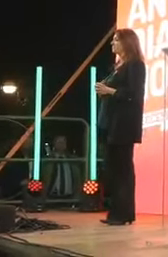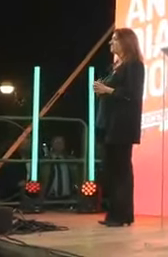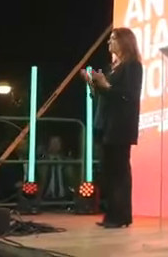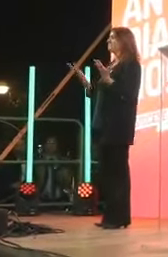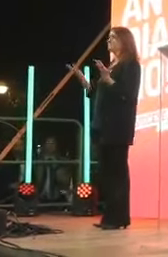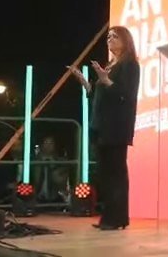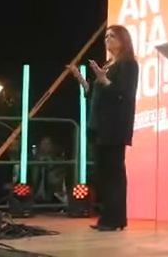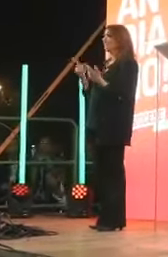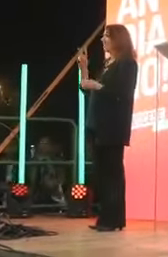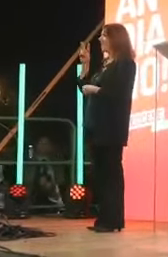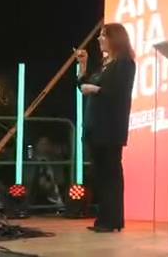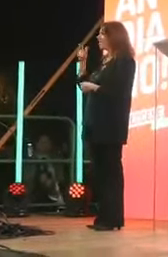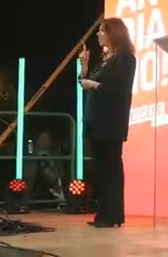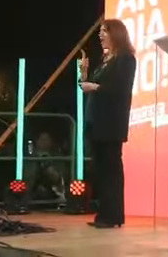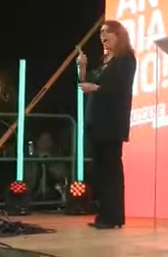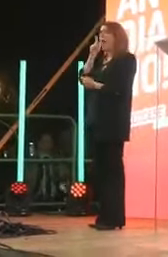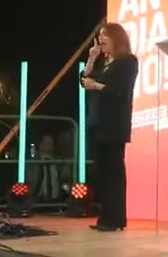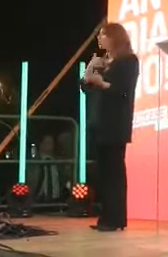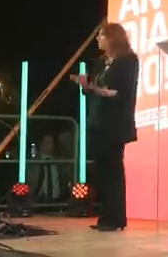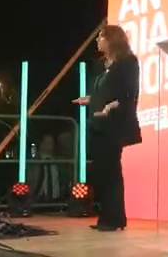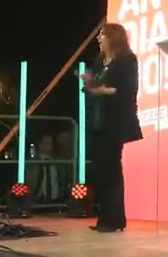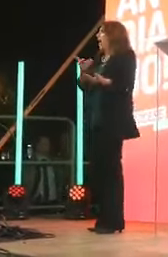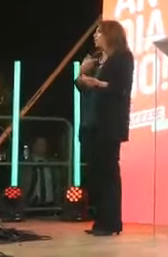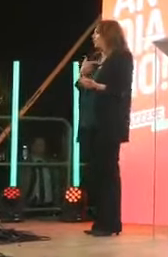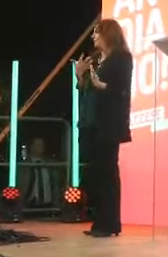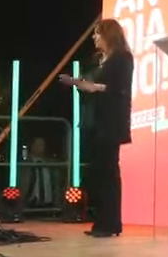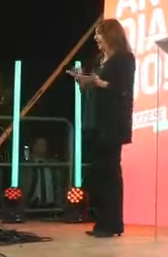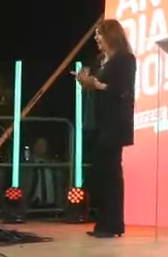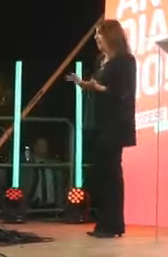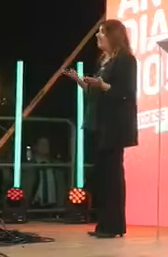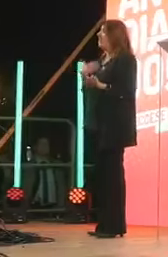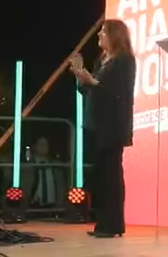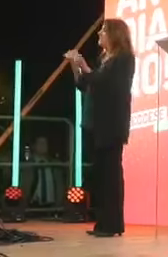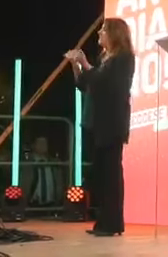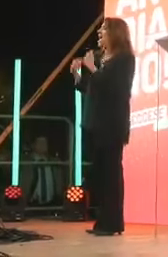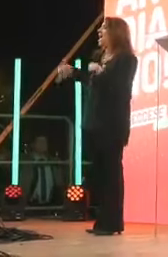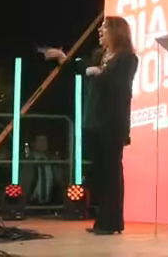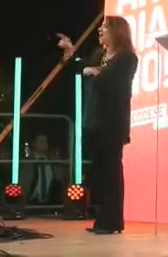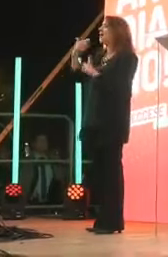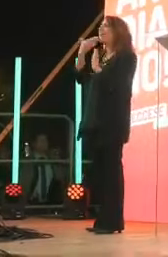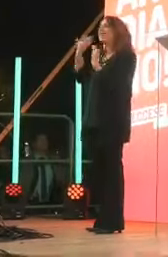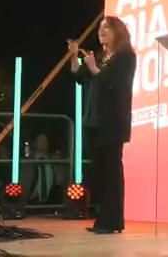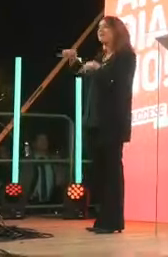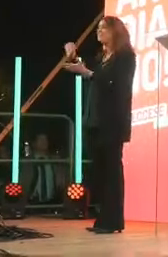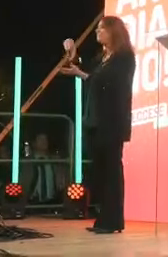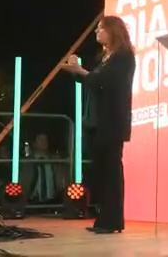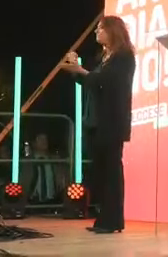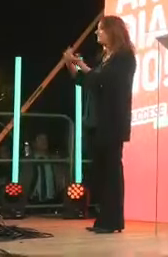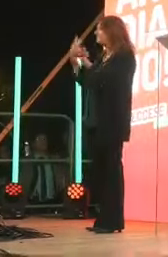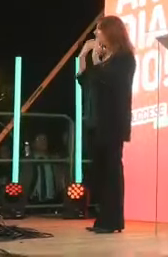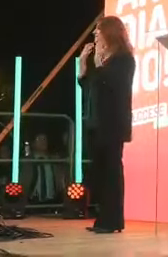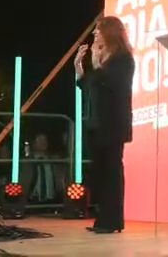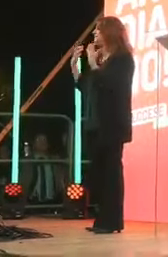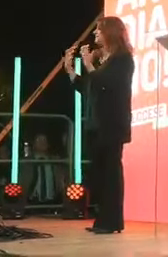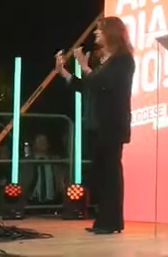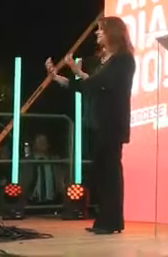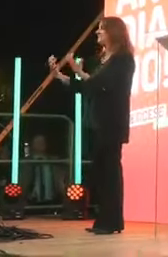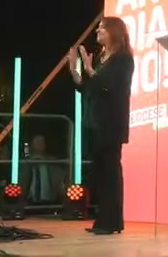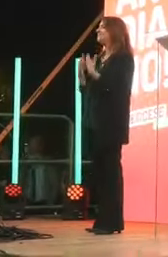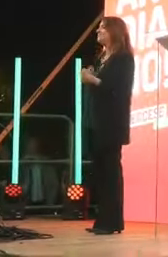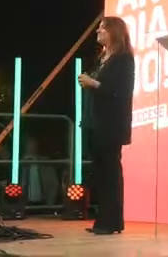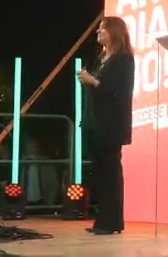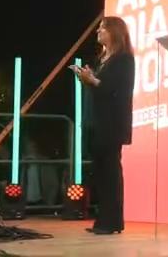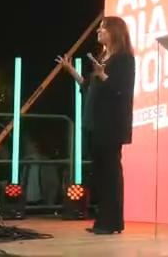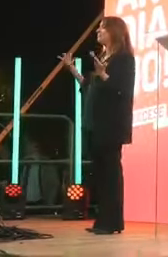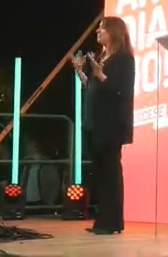Ma quanto è alto Vito, mi ha praticamente sollevata. Ciao, grazie, grazie di esserci, così tante e così tanti. Sono